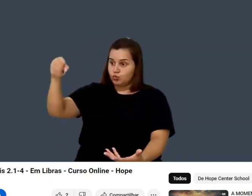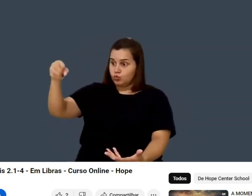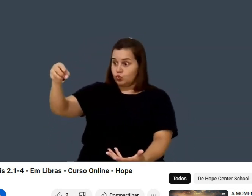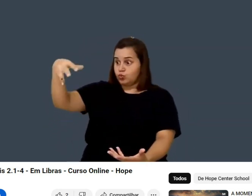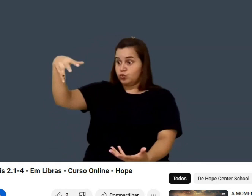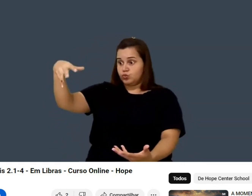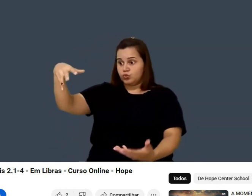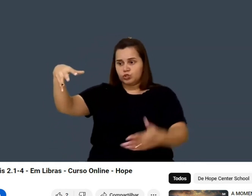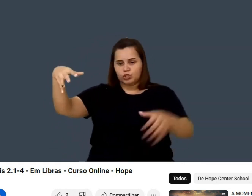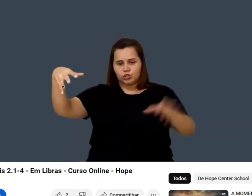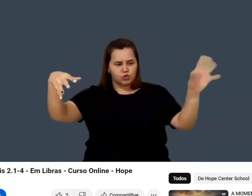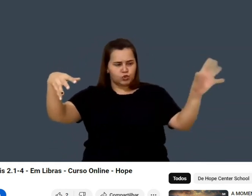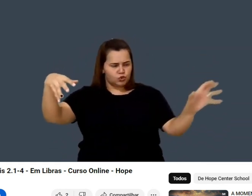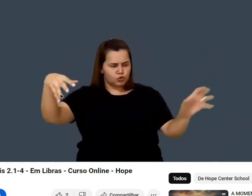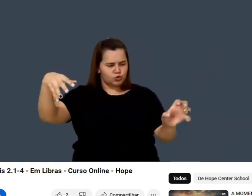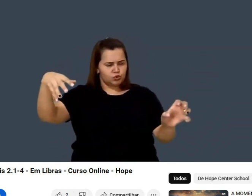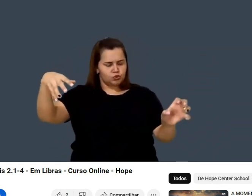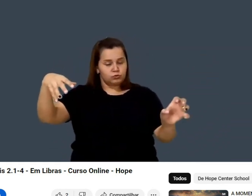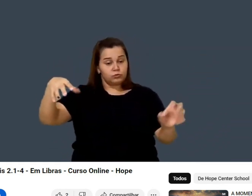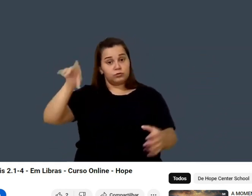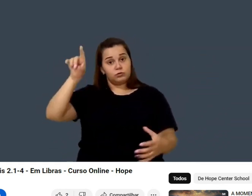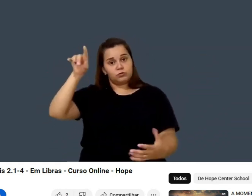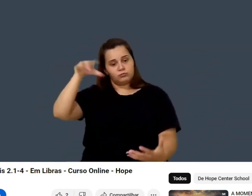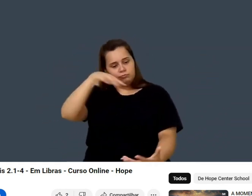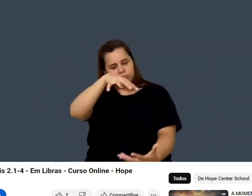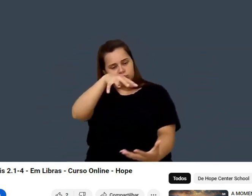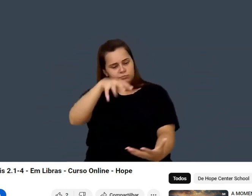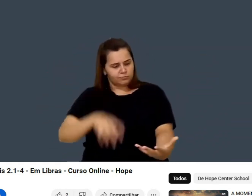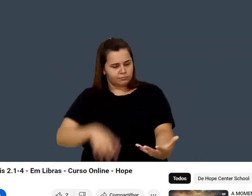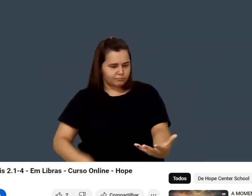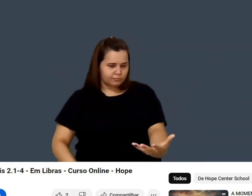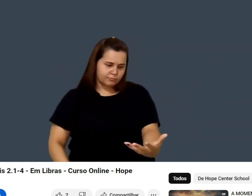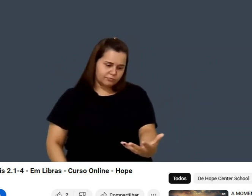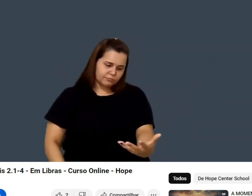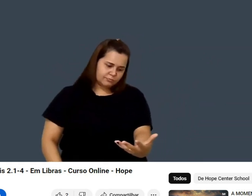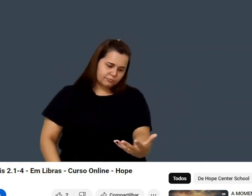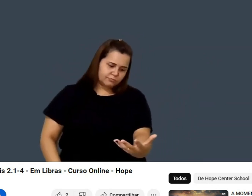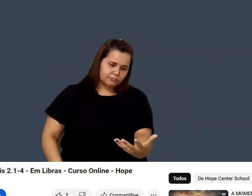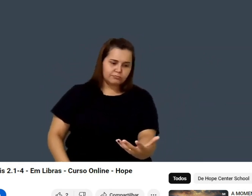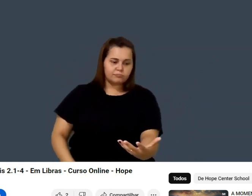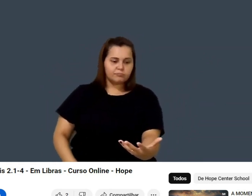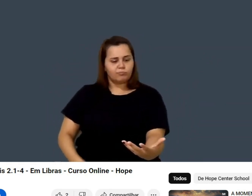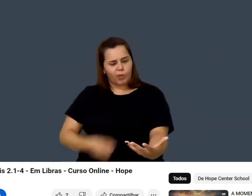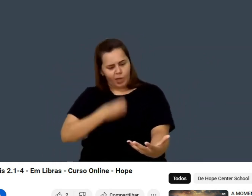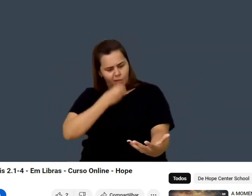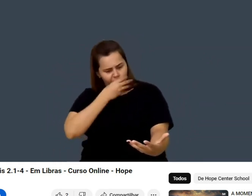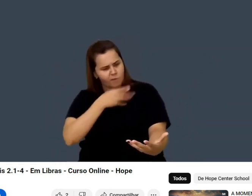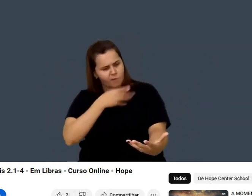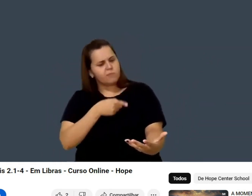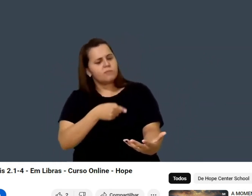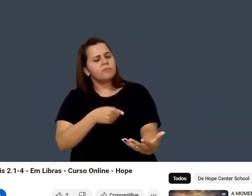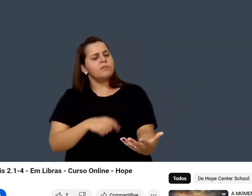olhou a terra, ele viu o sol e a noite, né? O dia e a